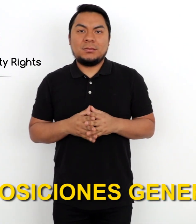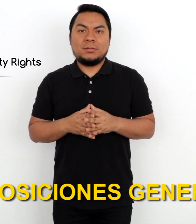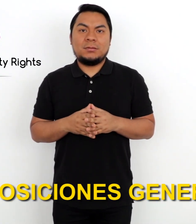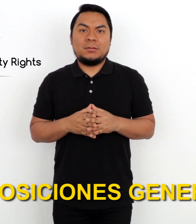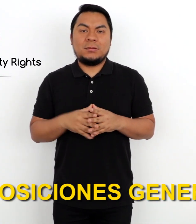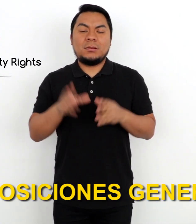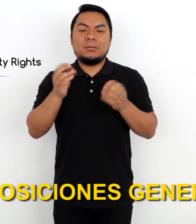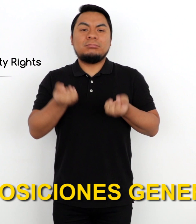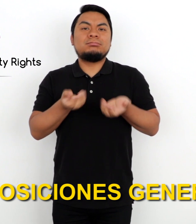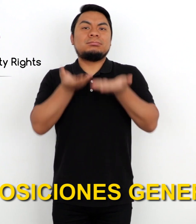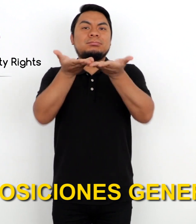DISPOSICIONES GENERALES